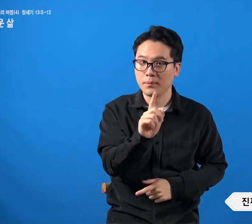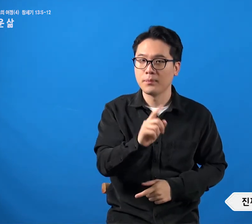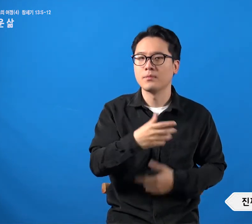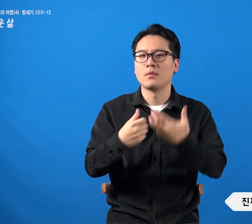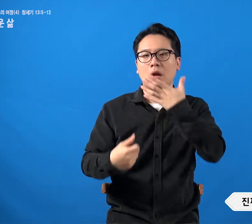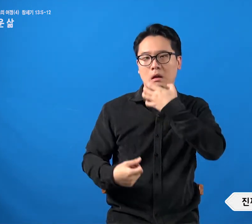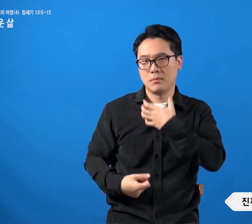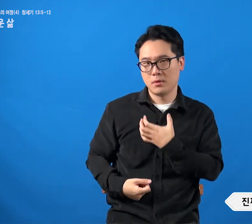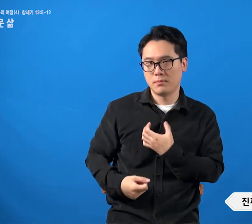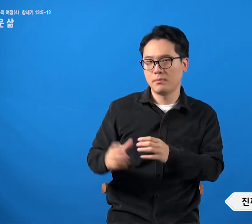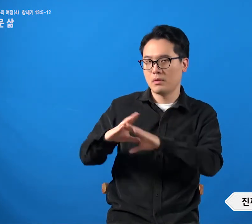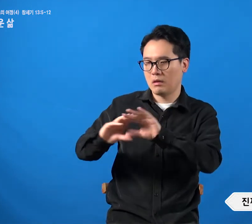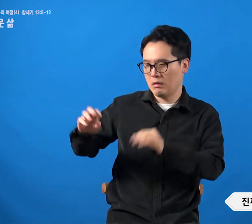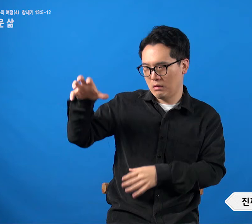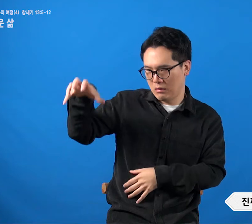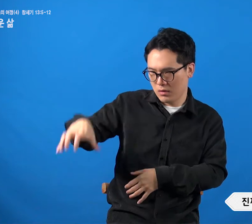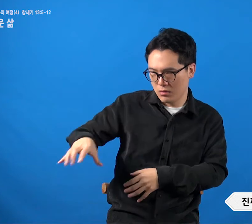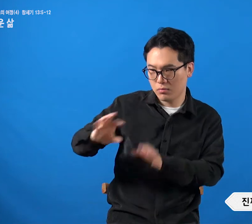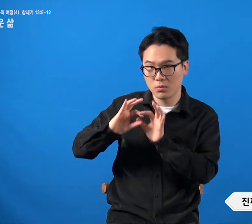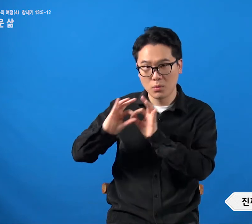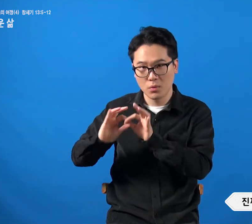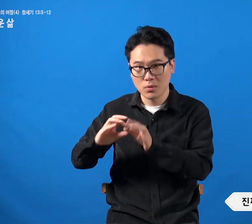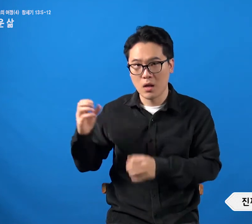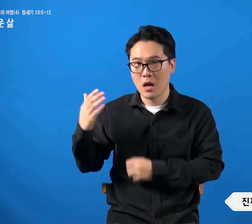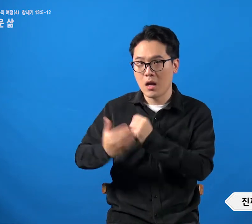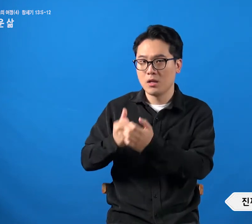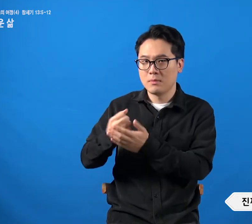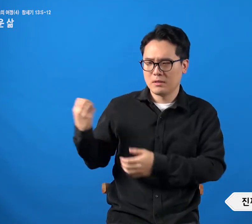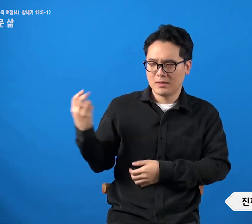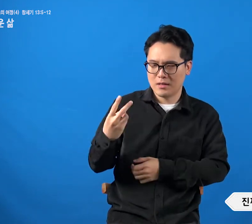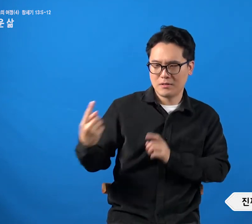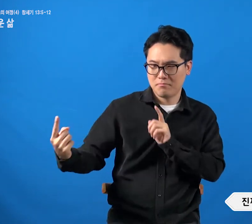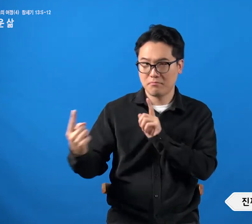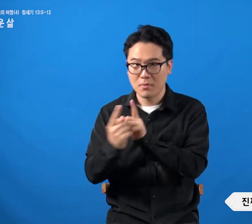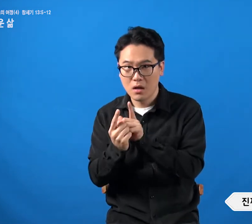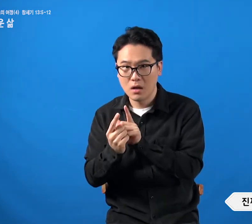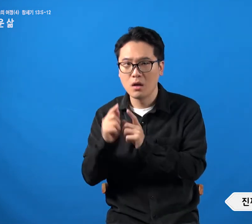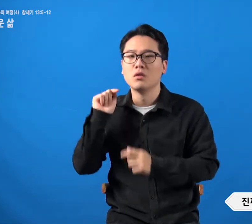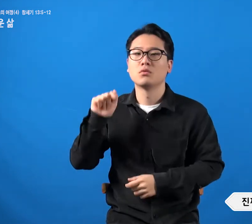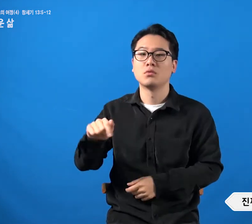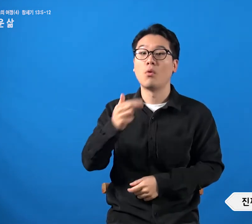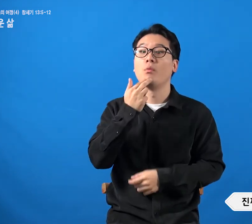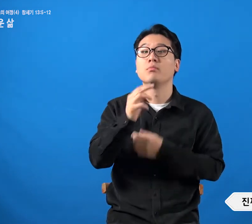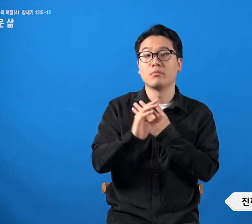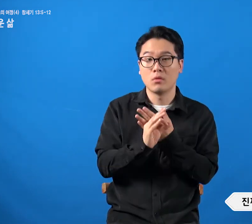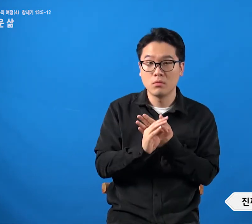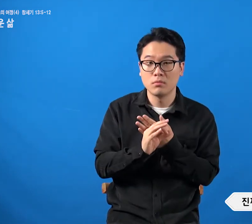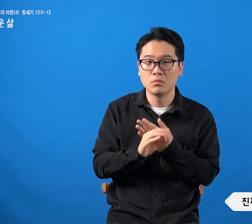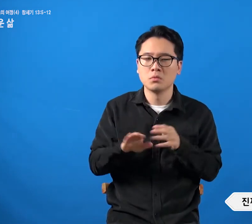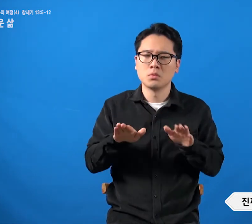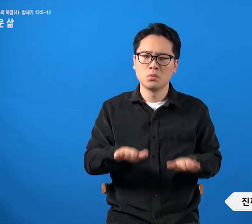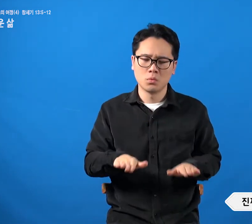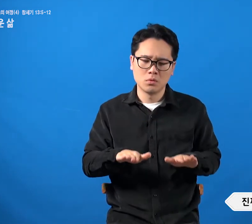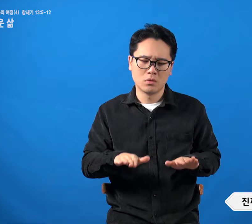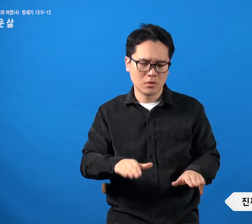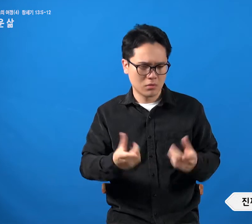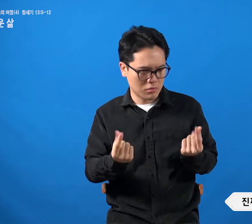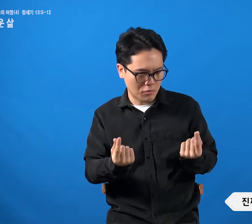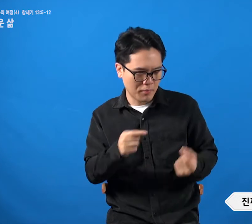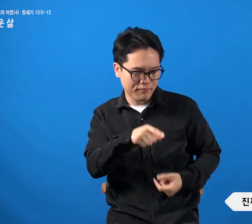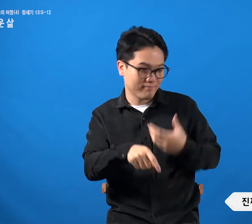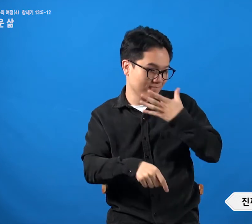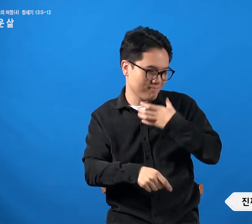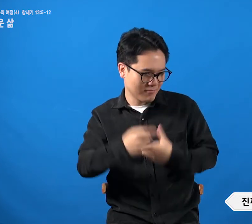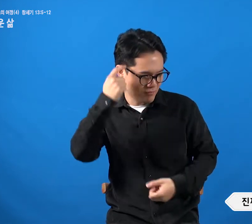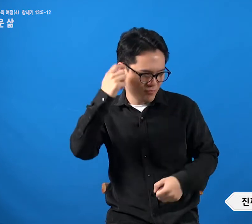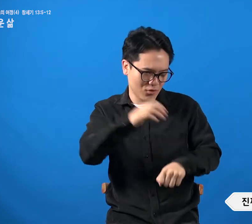통해서 하나님을 다시 만나는 그 결과가 있지 않았더라면 오늘 같은 이 놀라운 지혜의 모습을